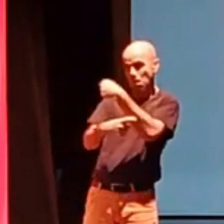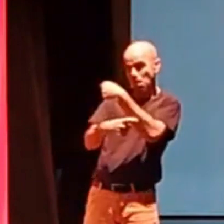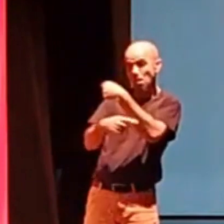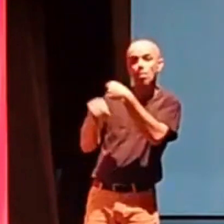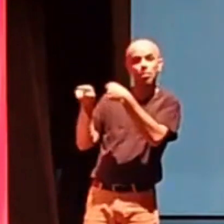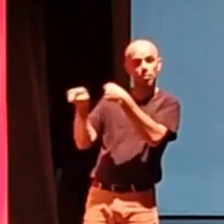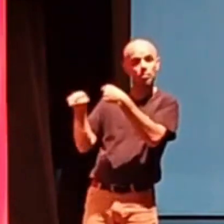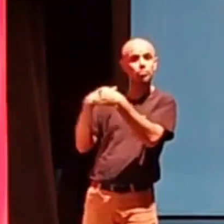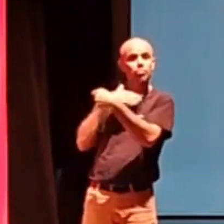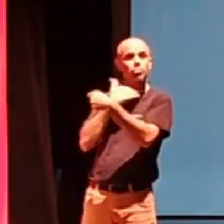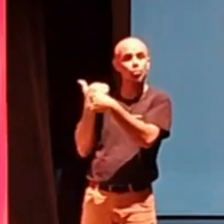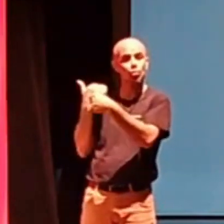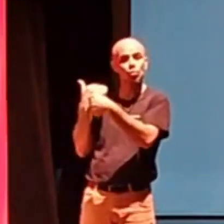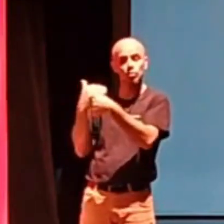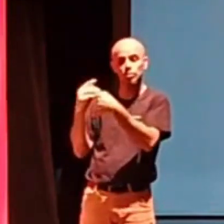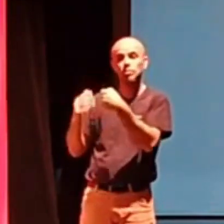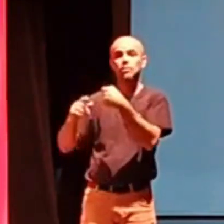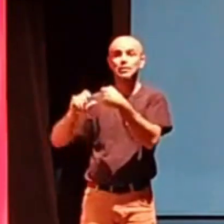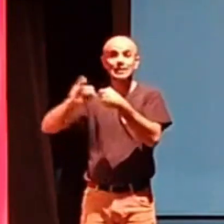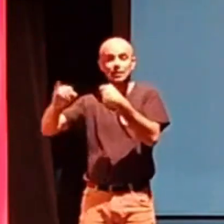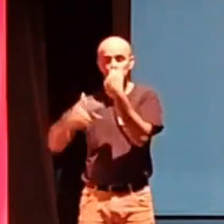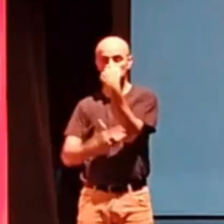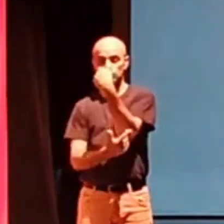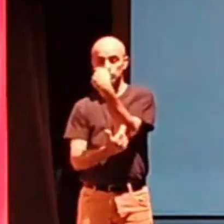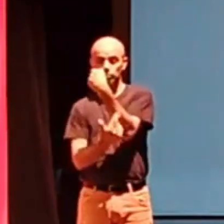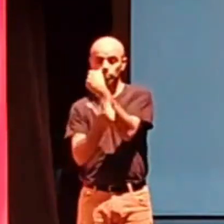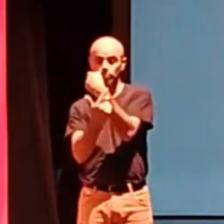pode morrer pós-cirurgia de